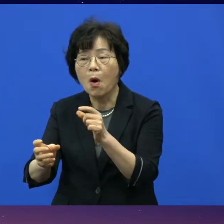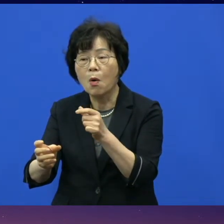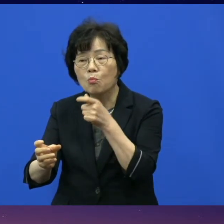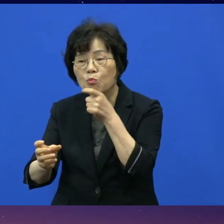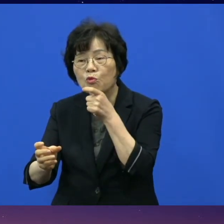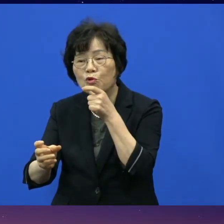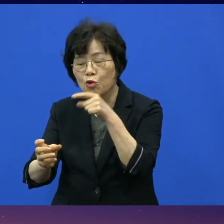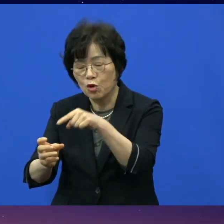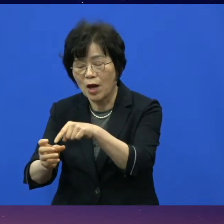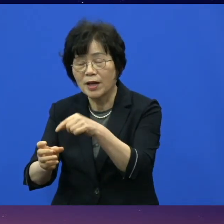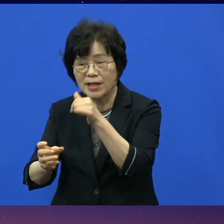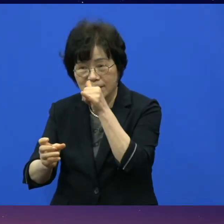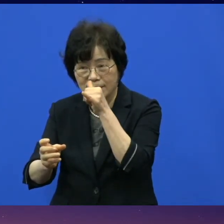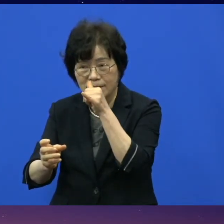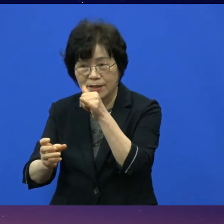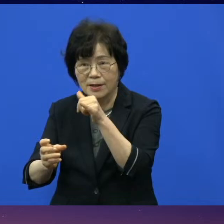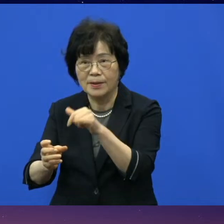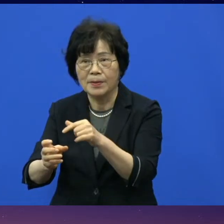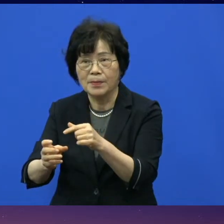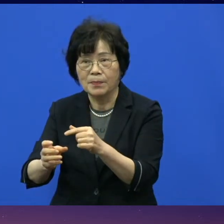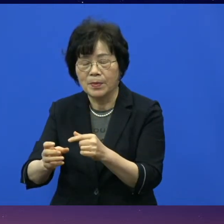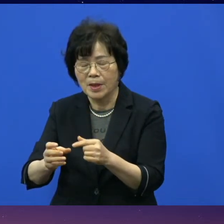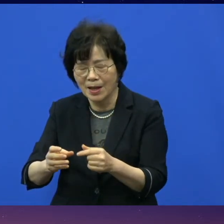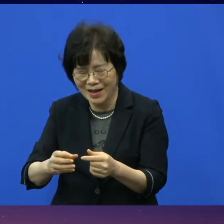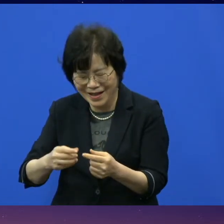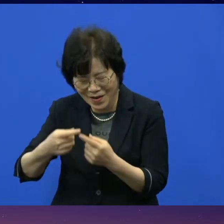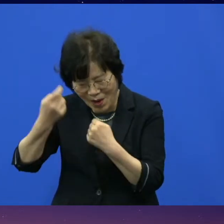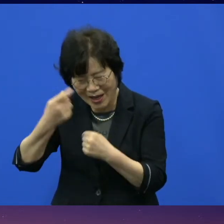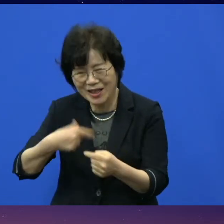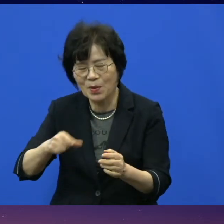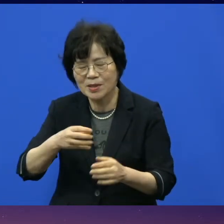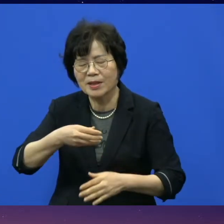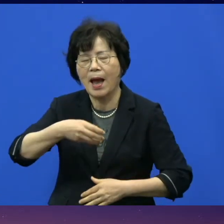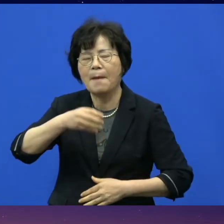들어있어요. 그걸 확인하기 위해서 제가 마시겠습니다.